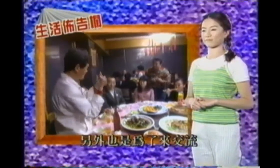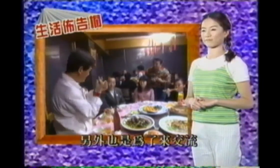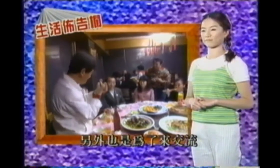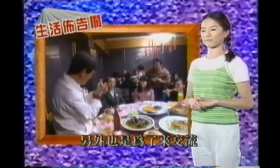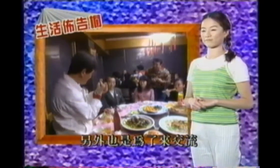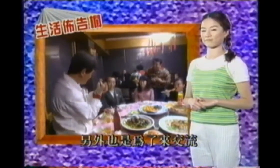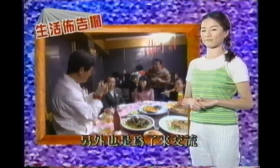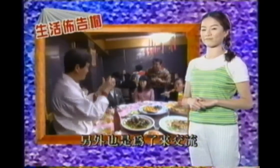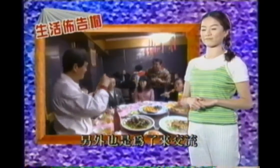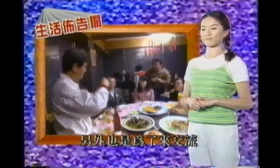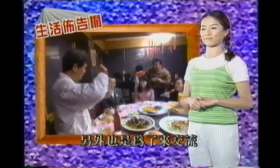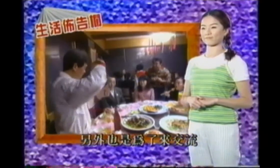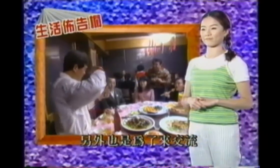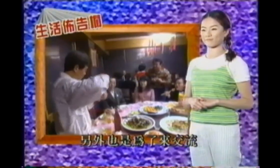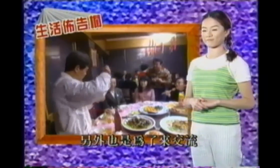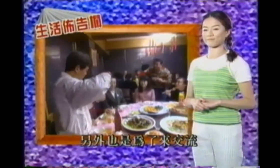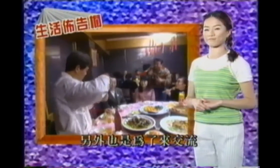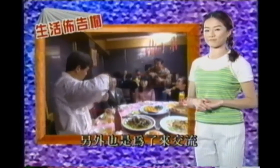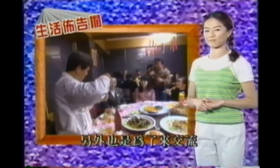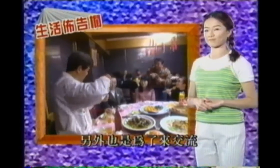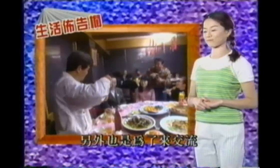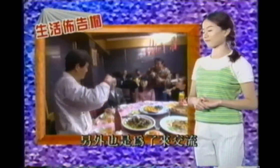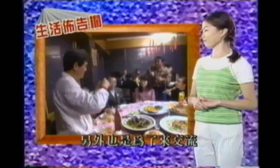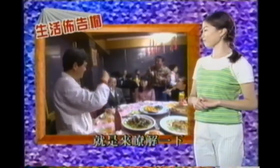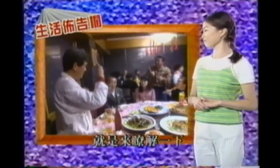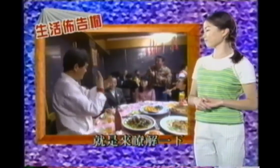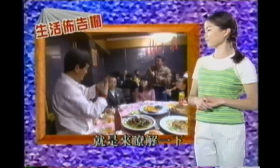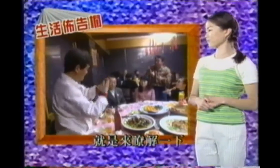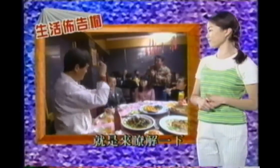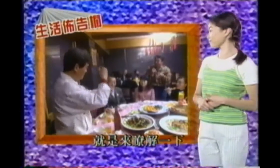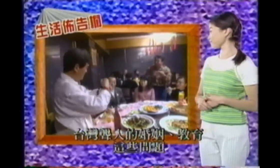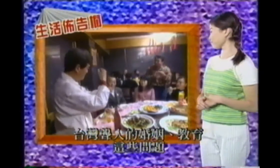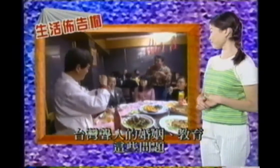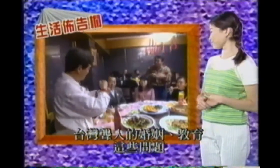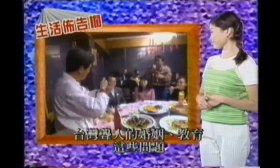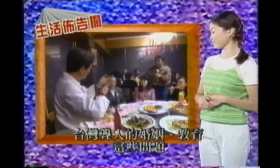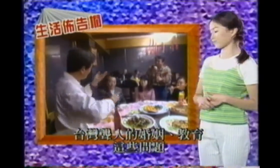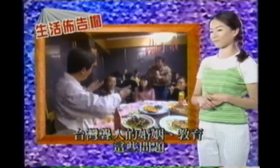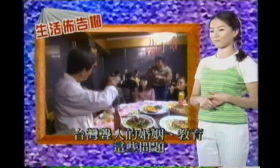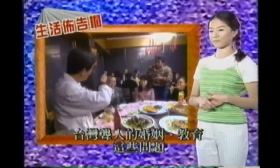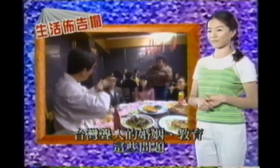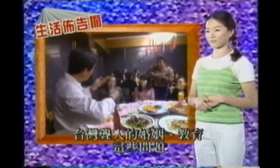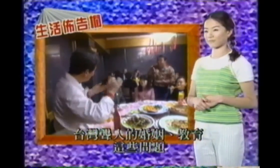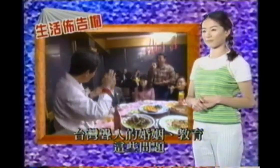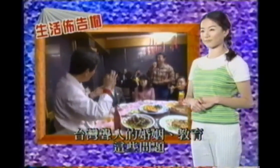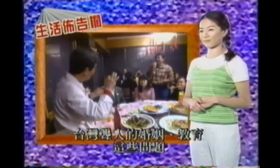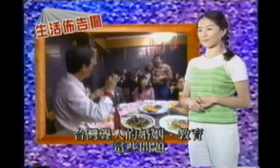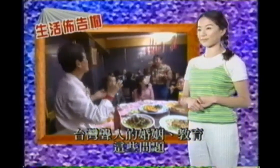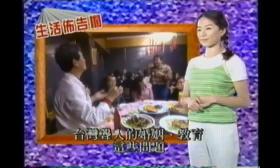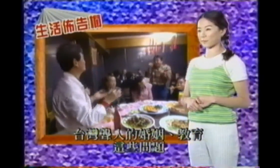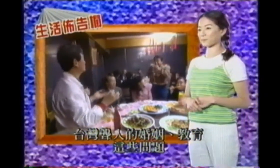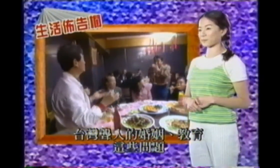外呀、也是为了来交流，就是来了解一下台湾龙人的婚姻啊、教育这些问题。